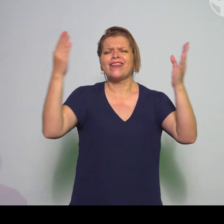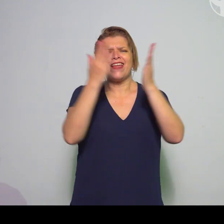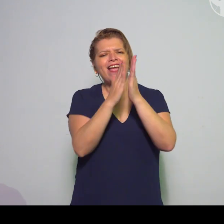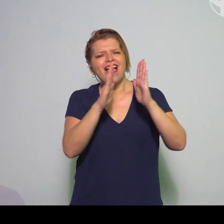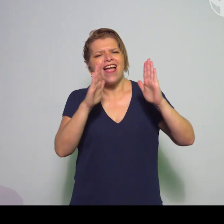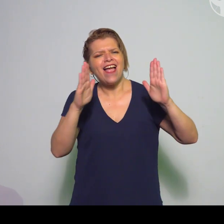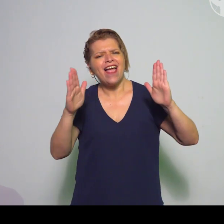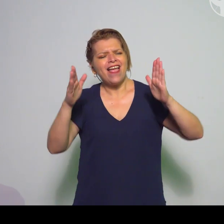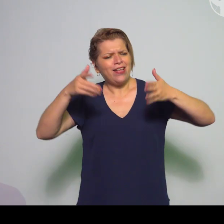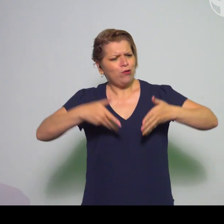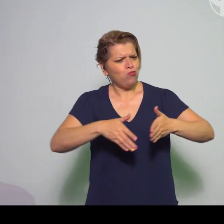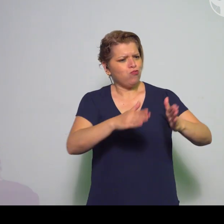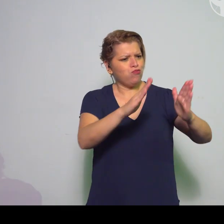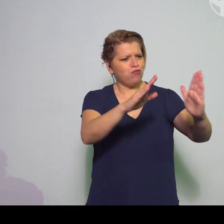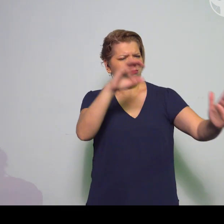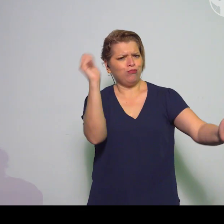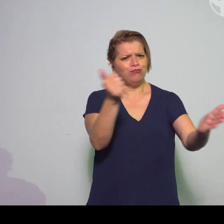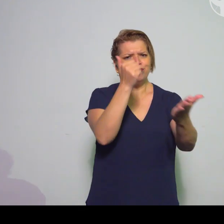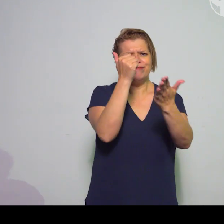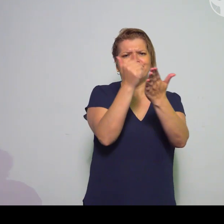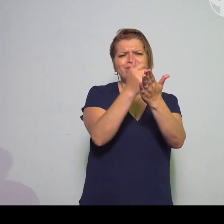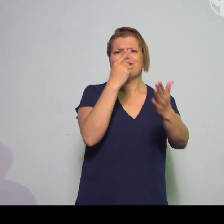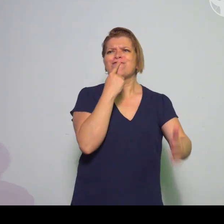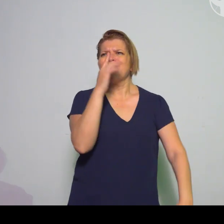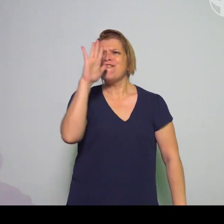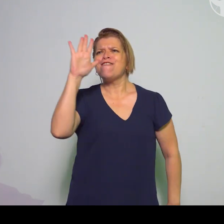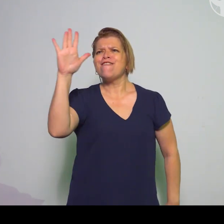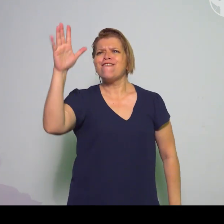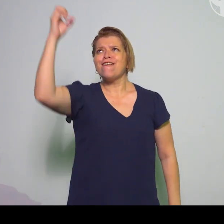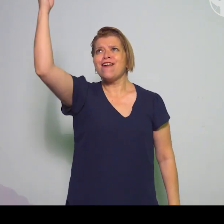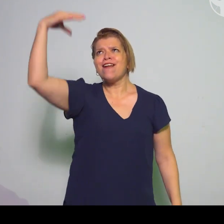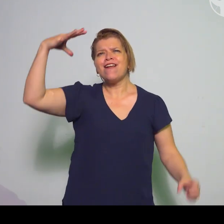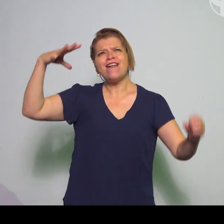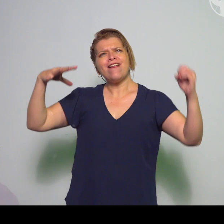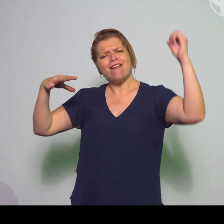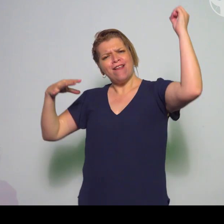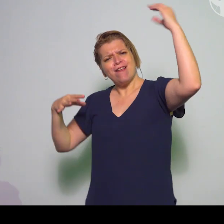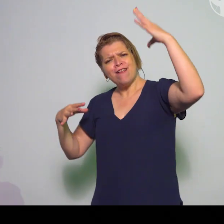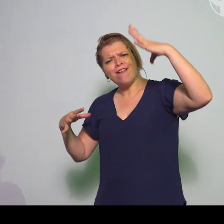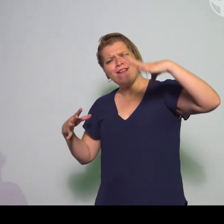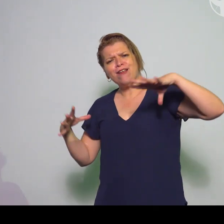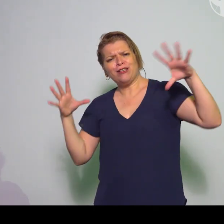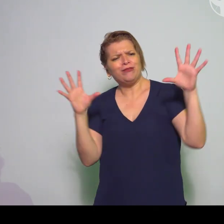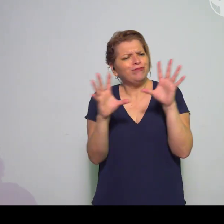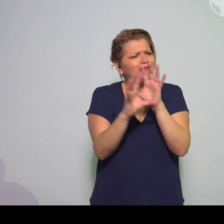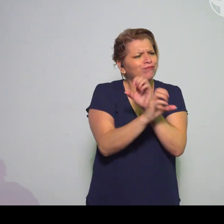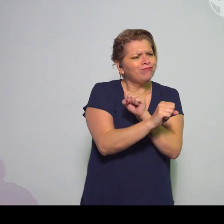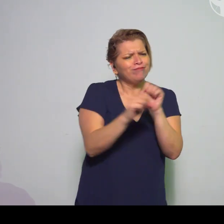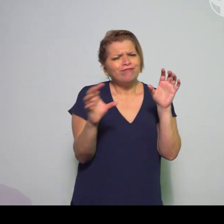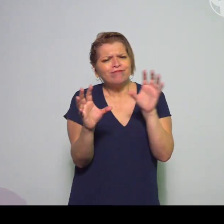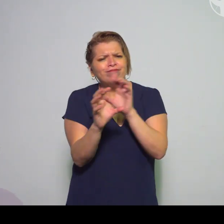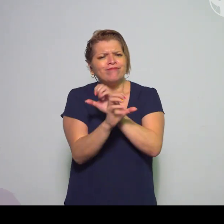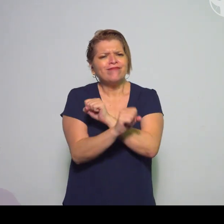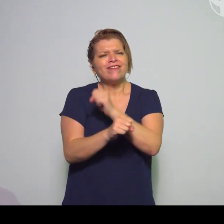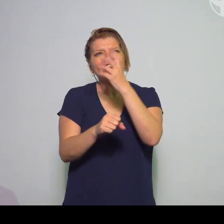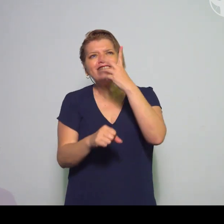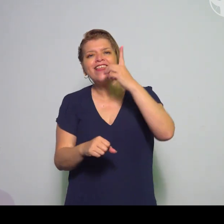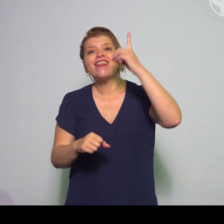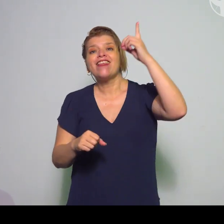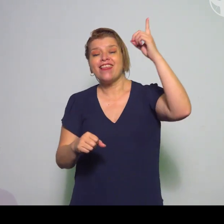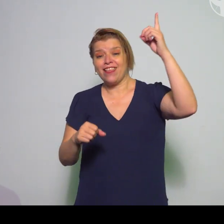Milagros, abres camino, cumples promesas, luz en tinieblas, mi